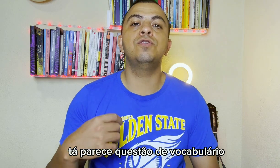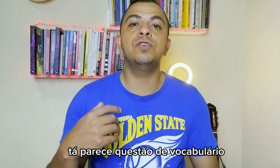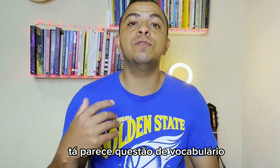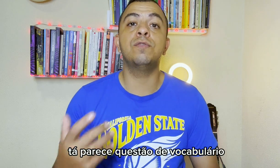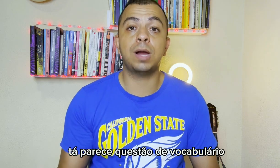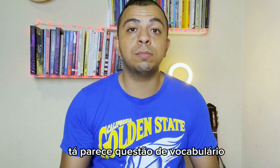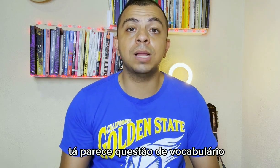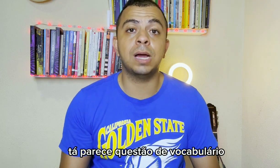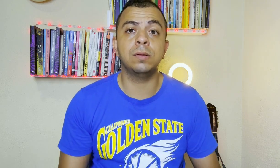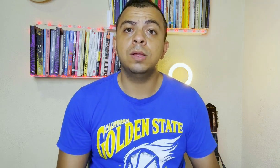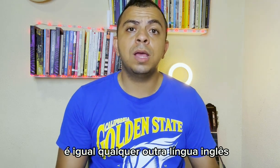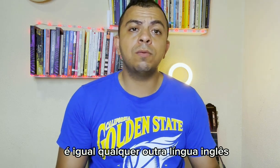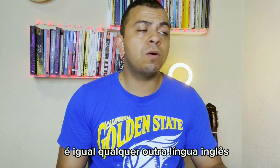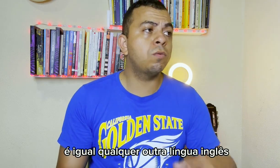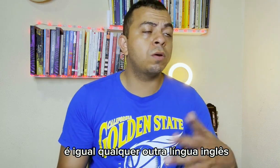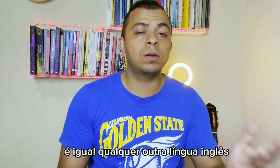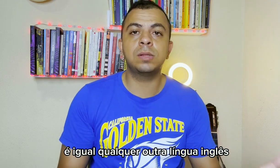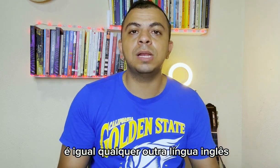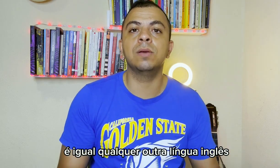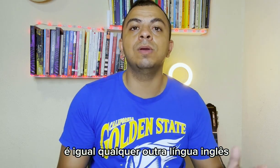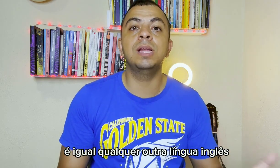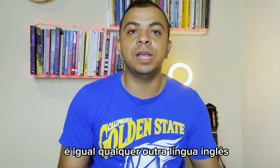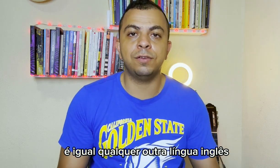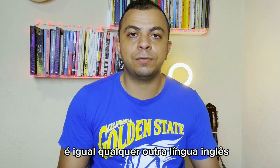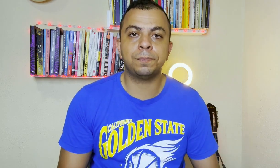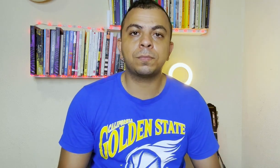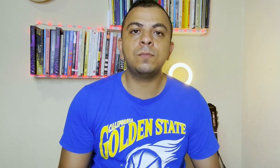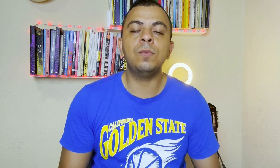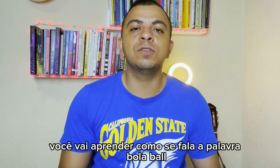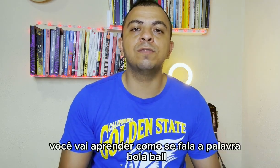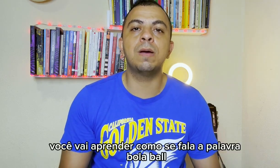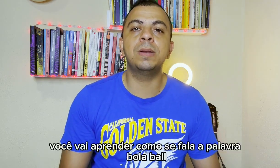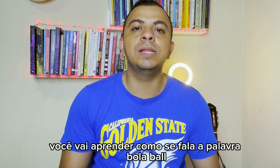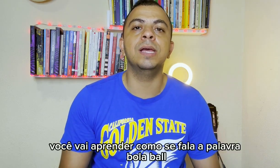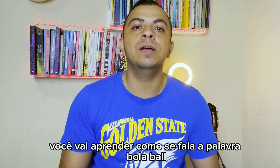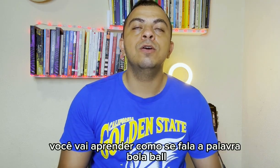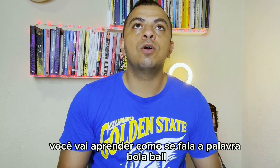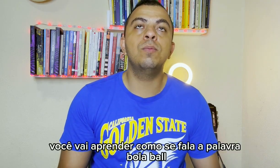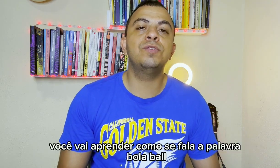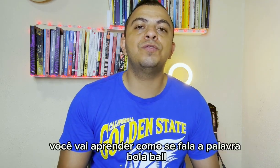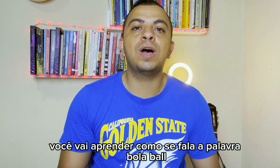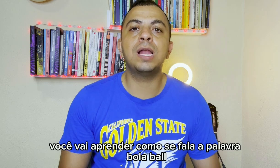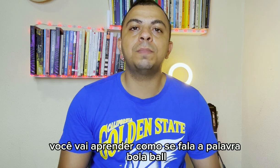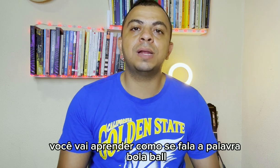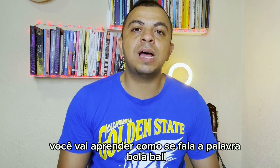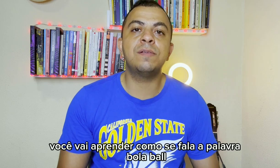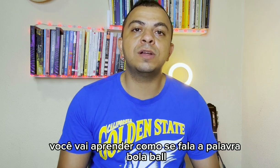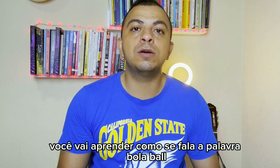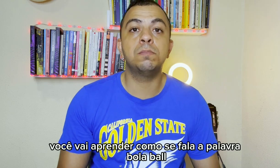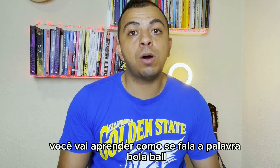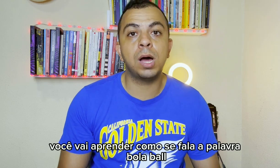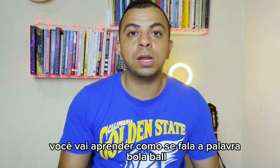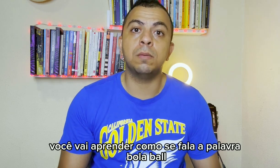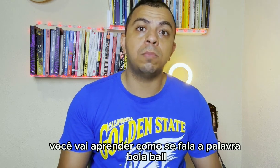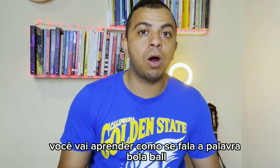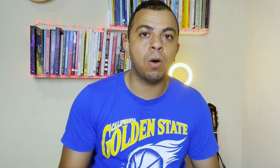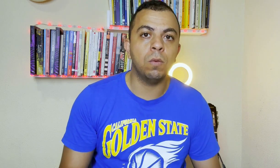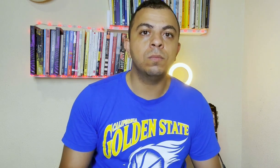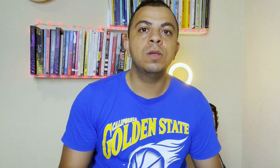de vocabulário. É igual qualquer outra língua, inglês. Você vai aprender como se fala a palavra bola, ball.